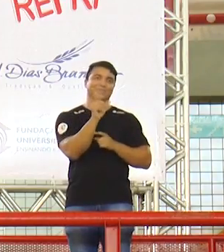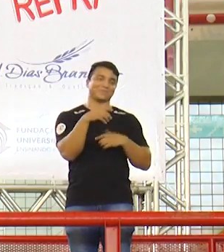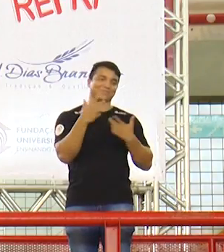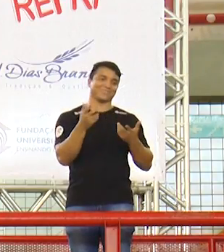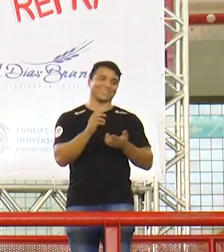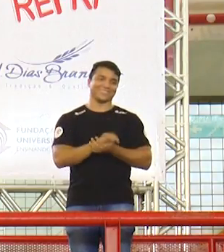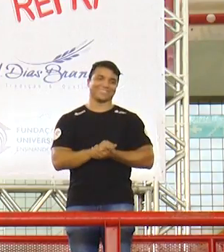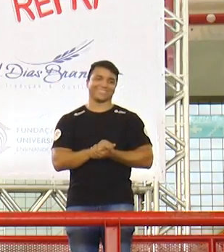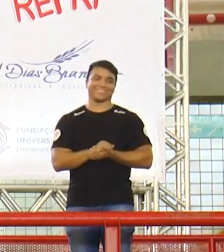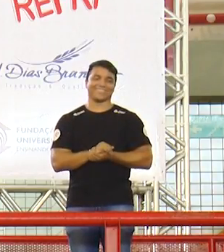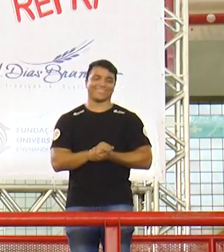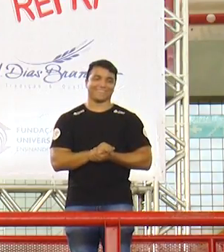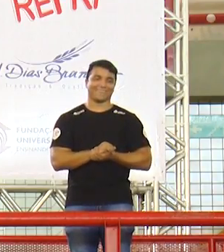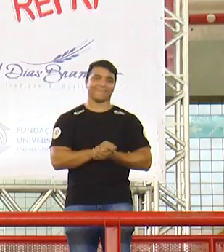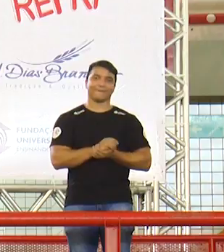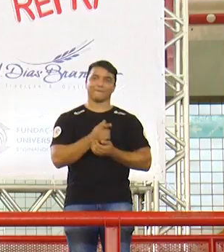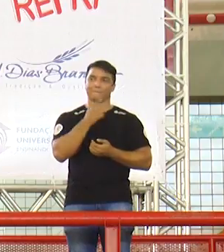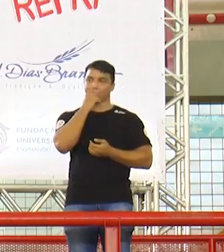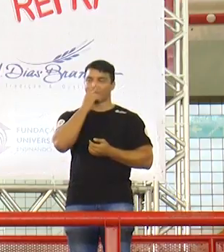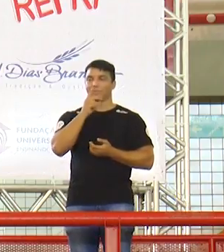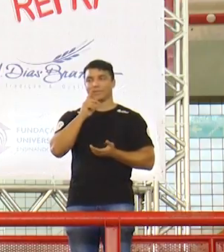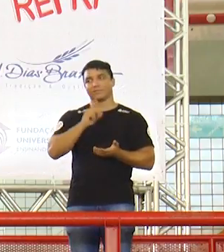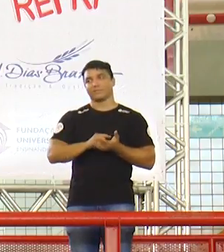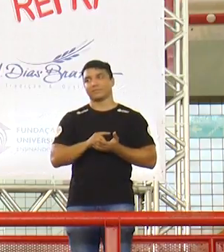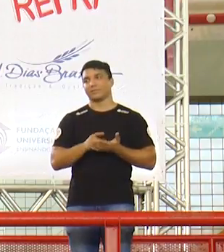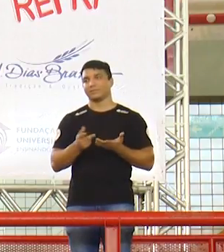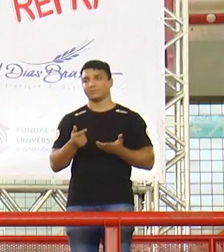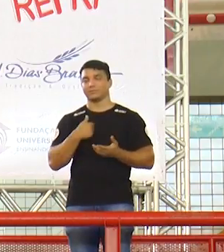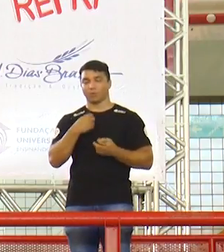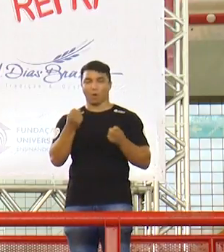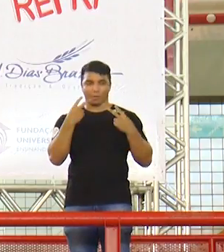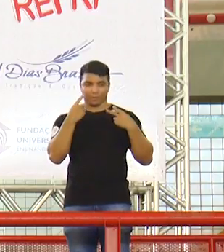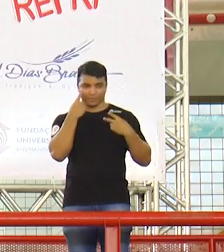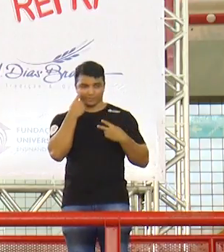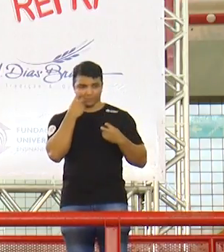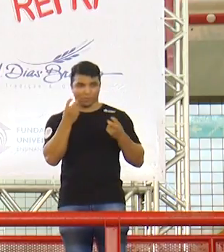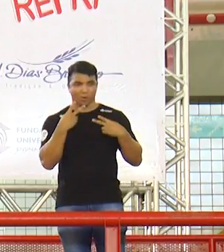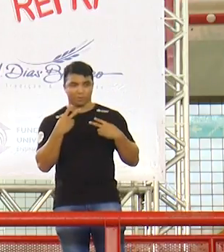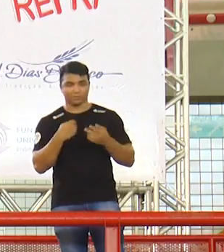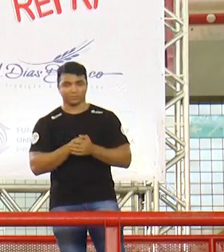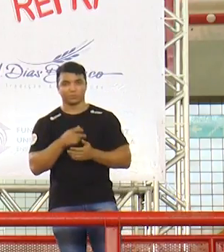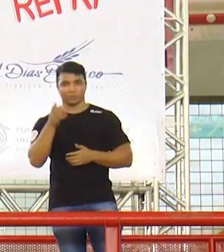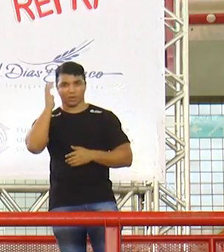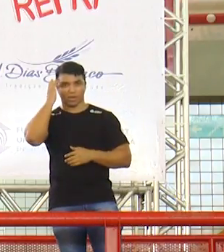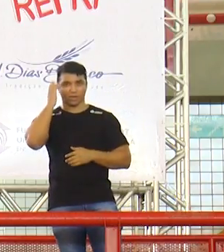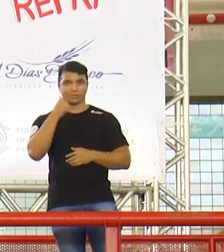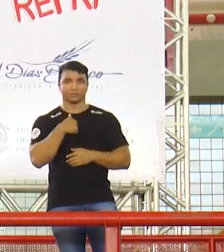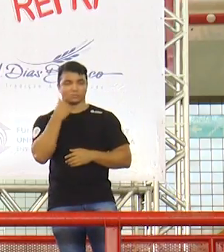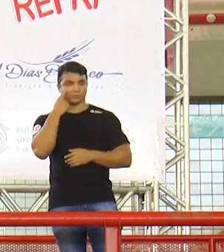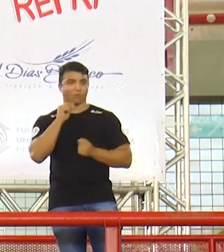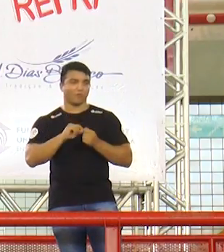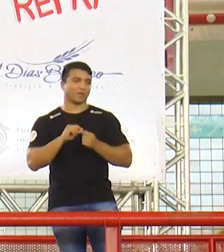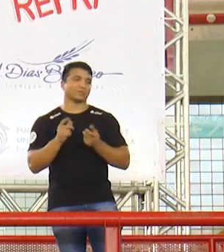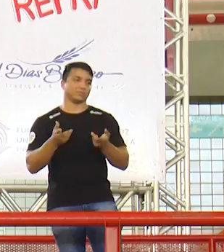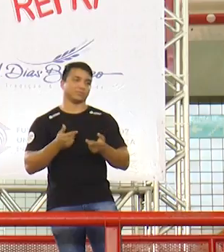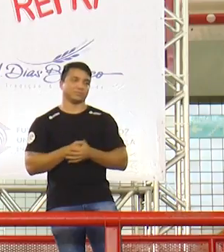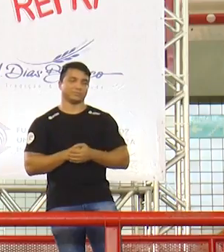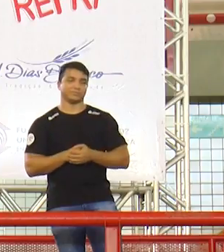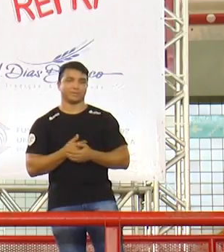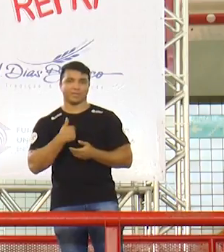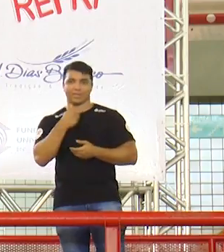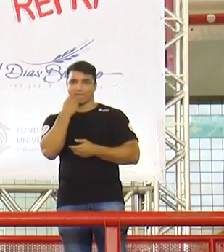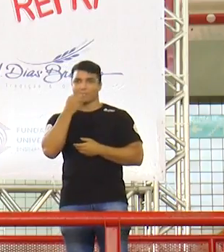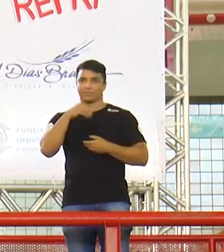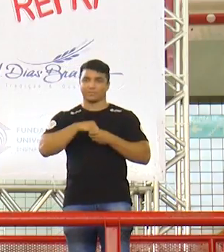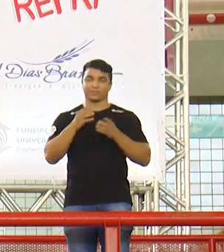palavra. Filho, com toda sinceridade, olha para mim. Você acha que eu não tenho o que fazer para estar